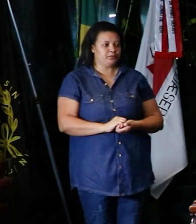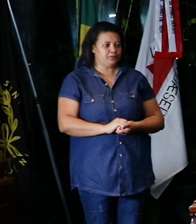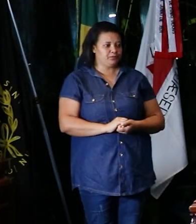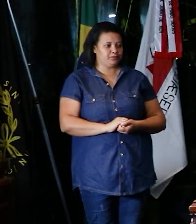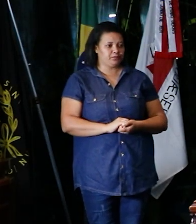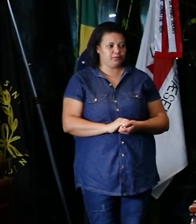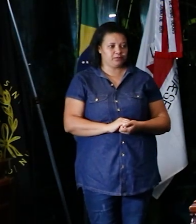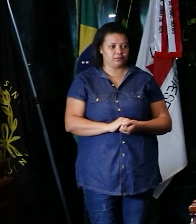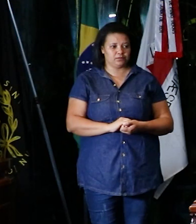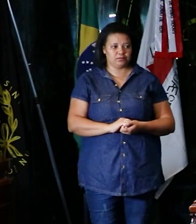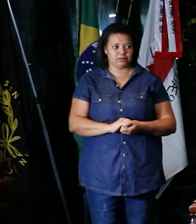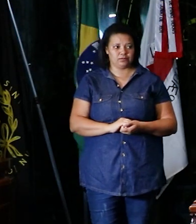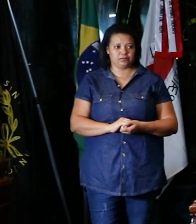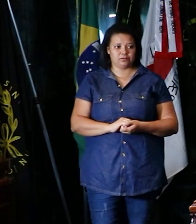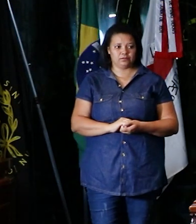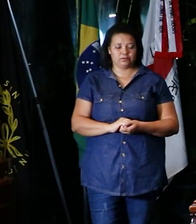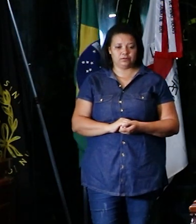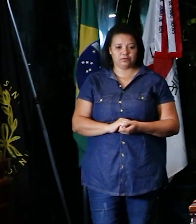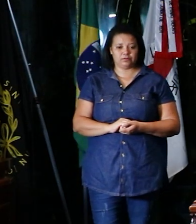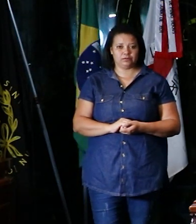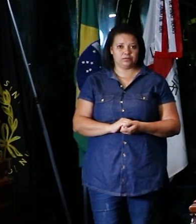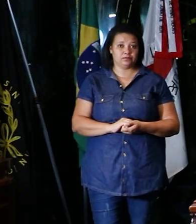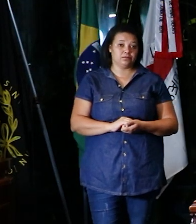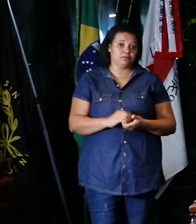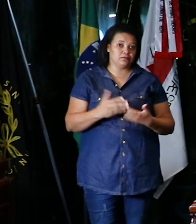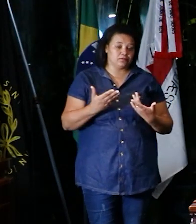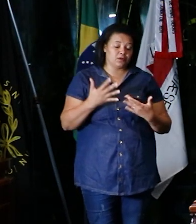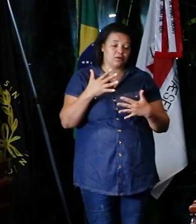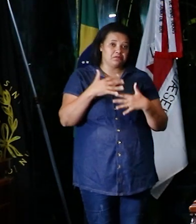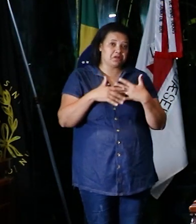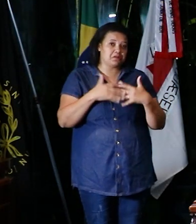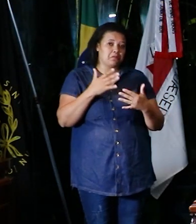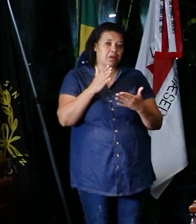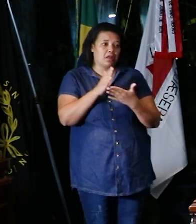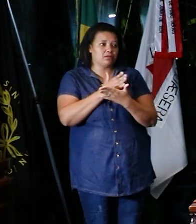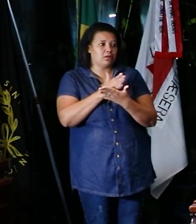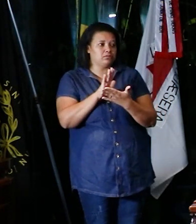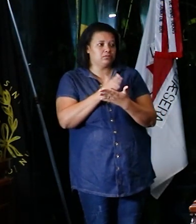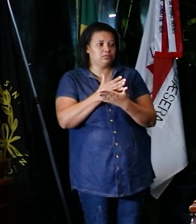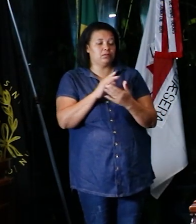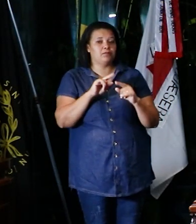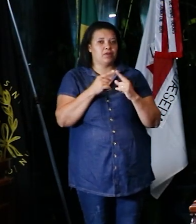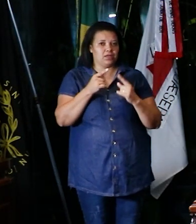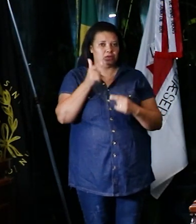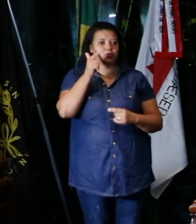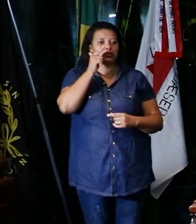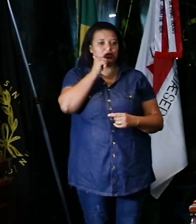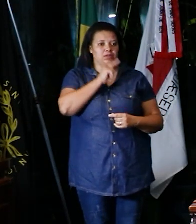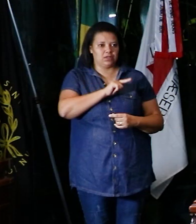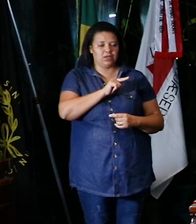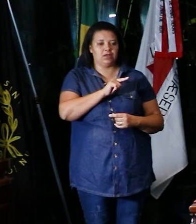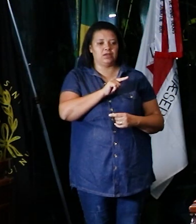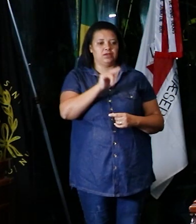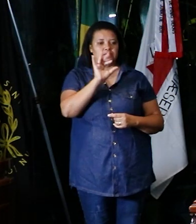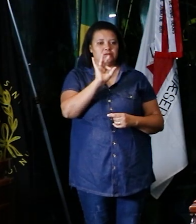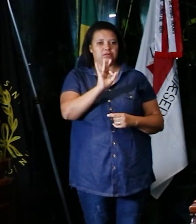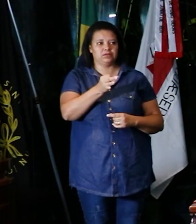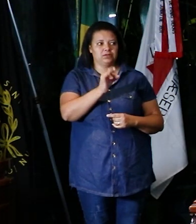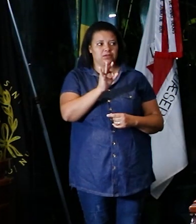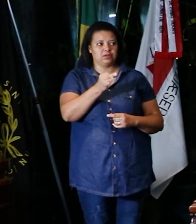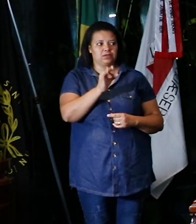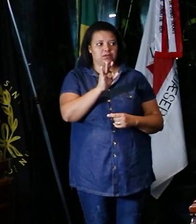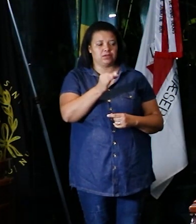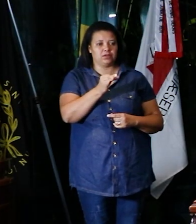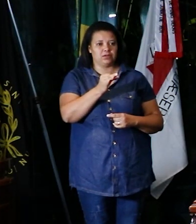gerou para ele alguns impedimentos. Ainda assim, ele se pronunciou e, obviamente,